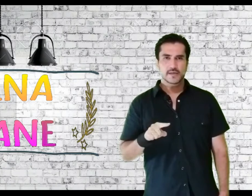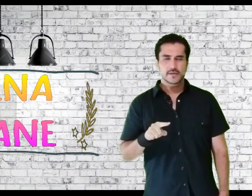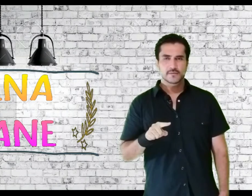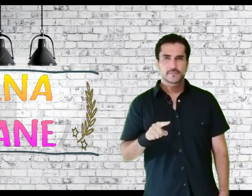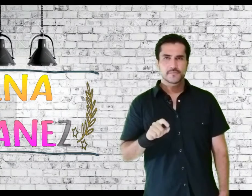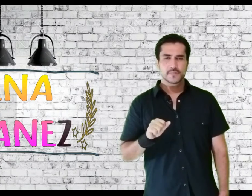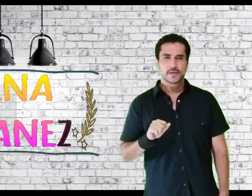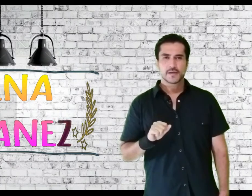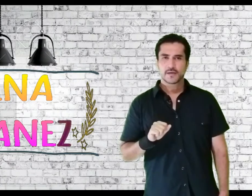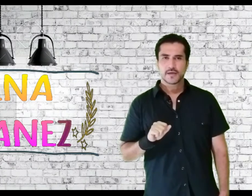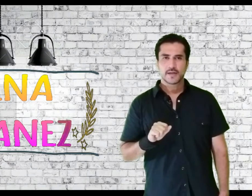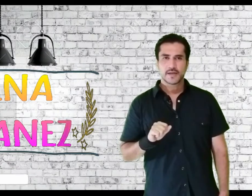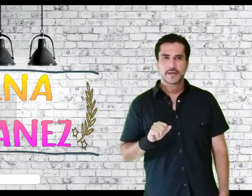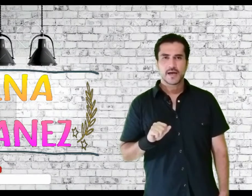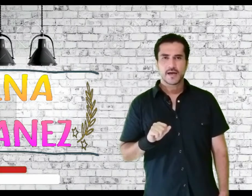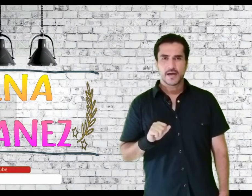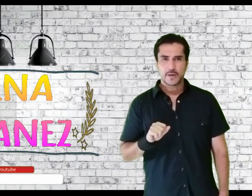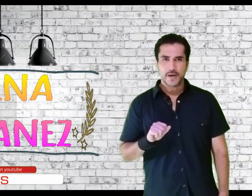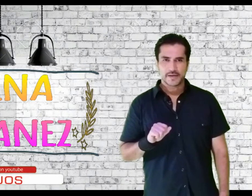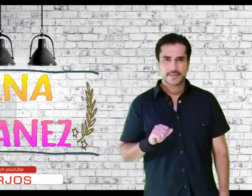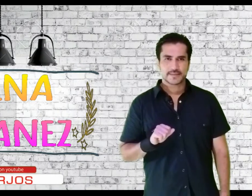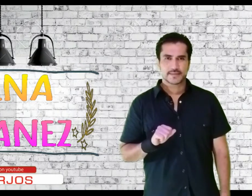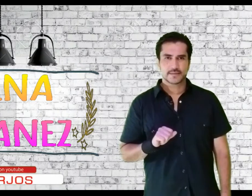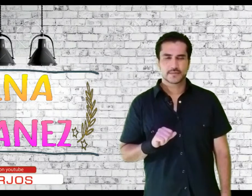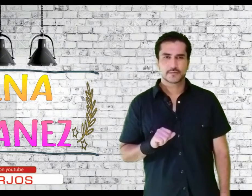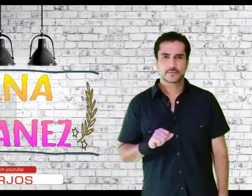Z. Elena Albanés.